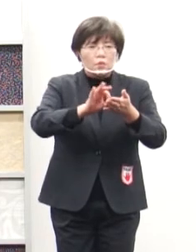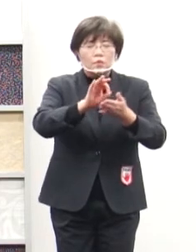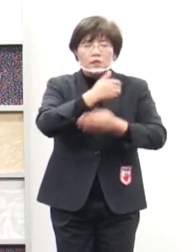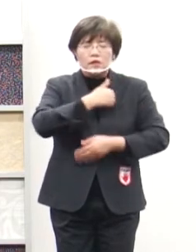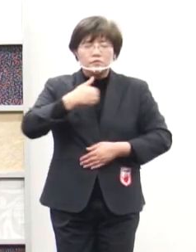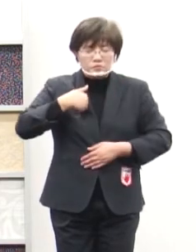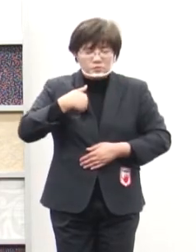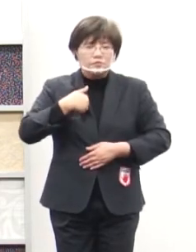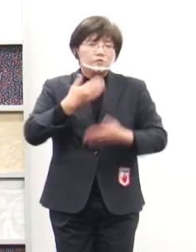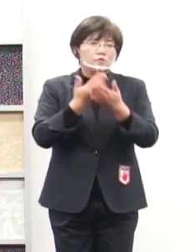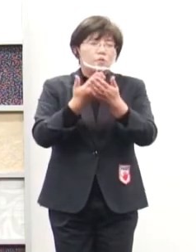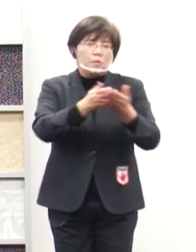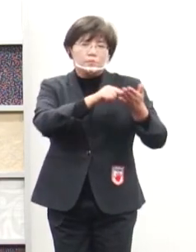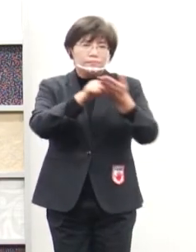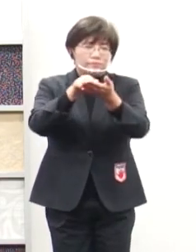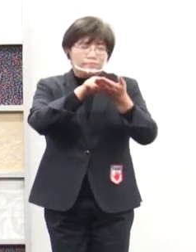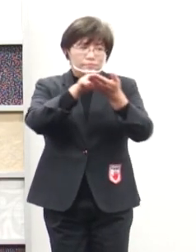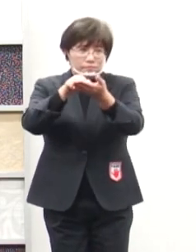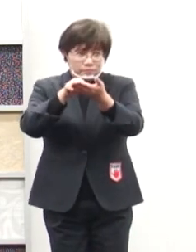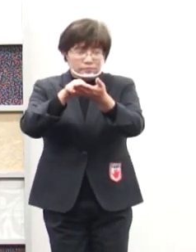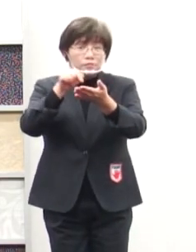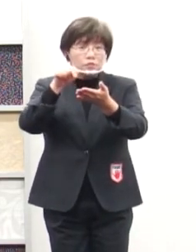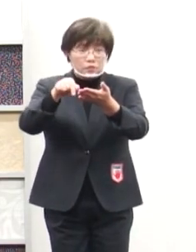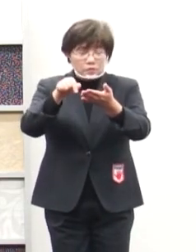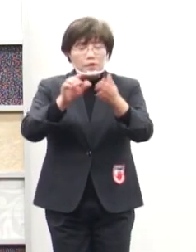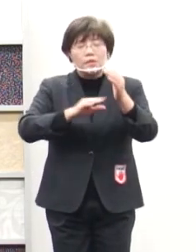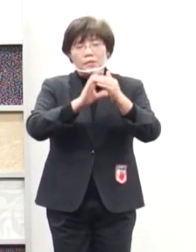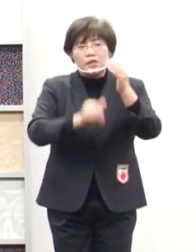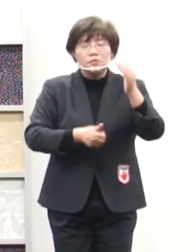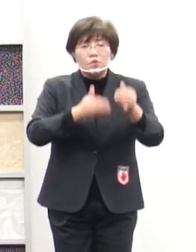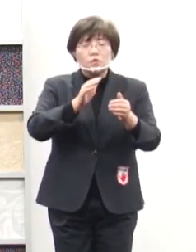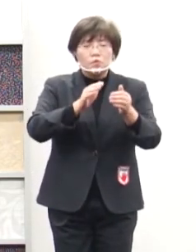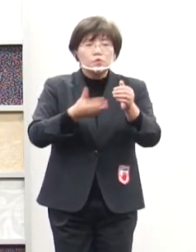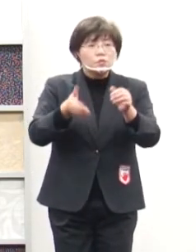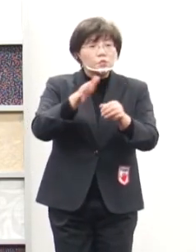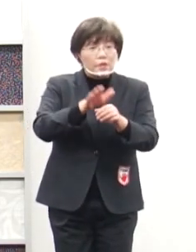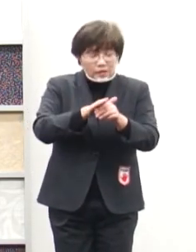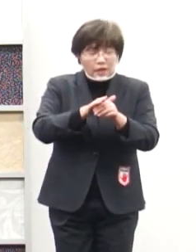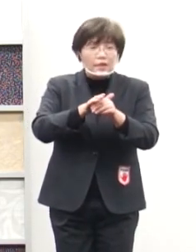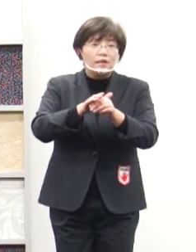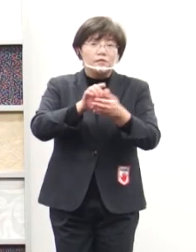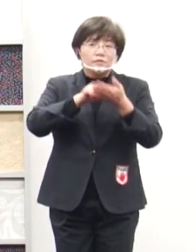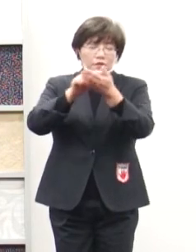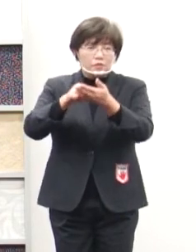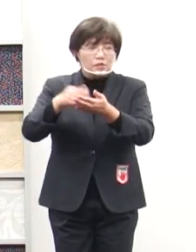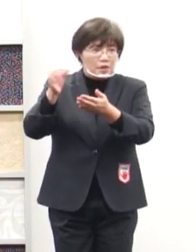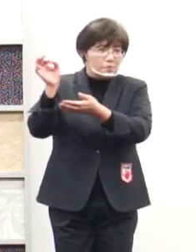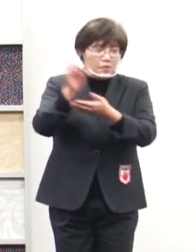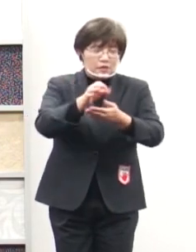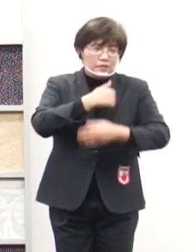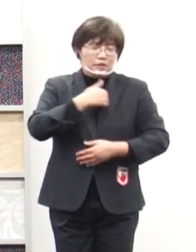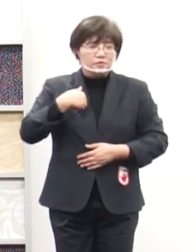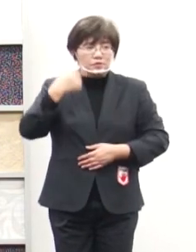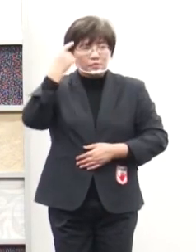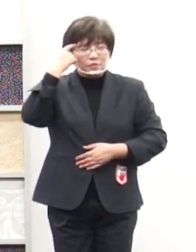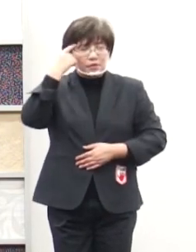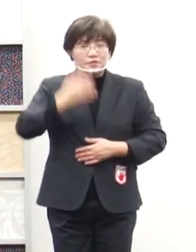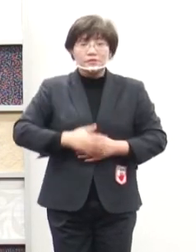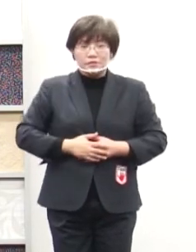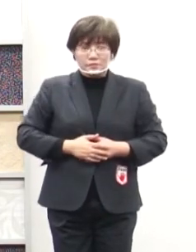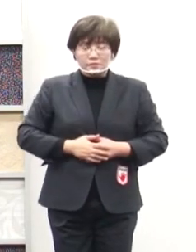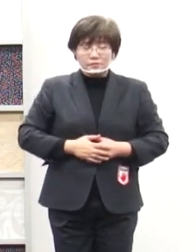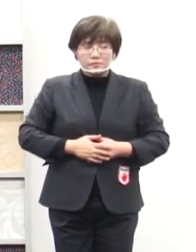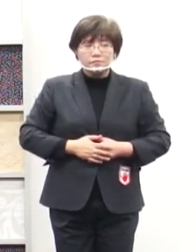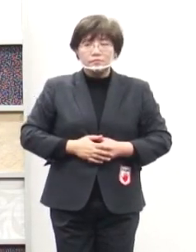の方でその制度が広がれば山梨県もその影響に入る。今それをお願いしているんですか。 なるほど。じゃあ知事としては今そう適用可